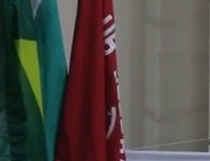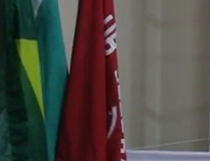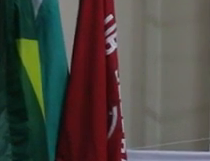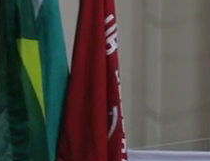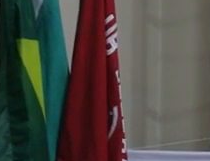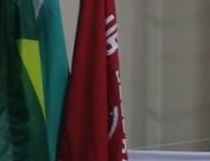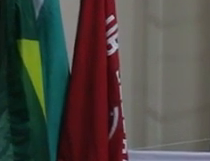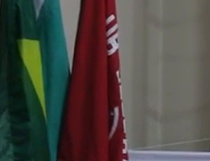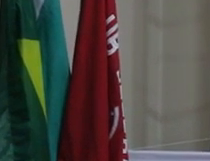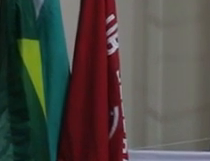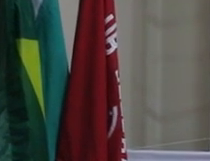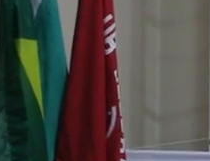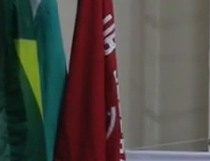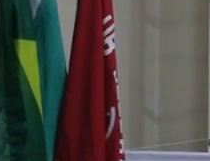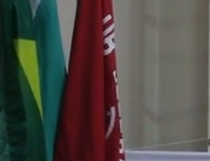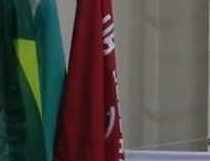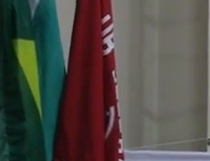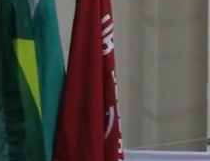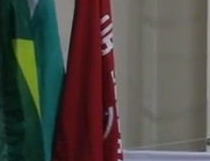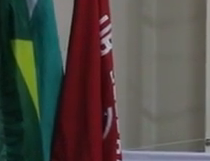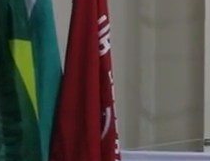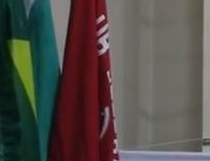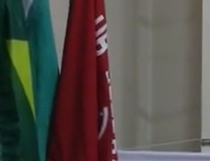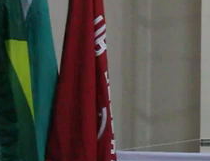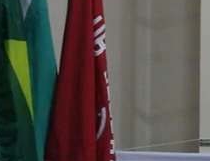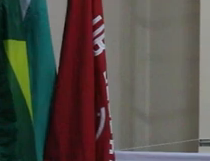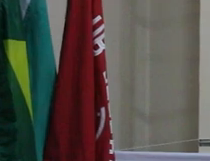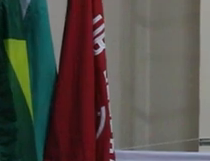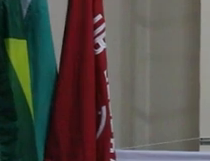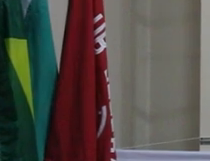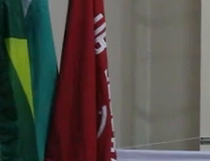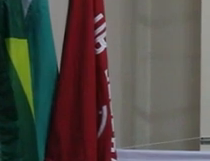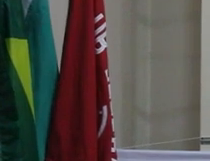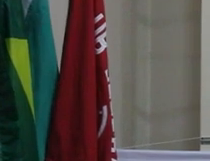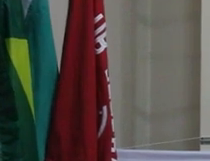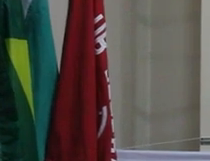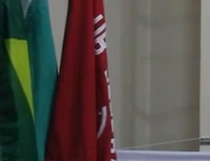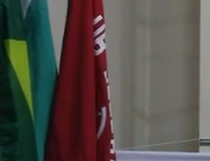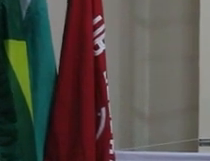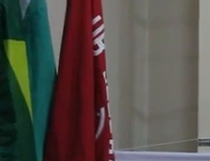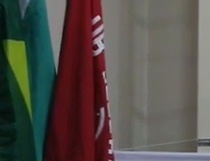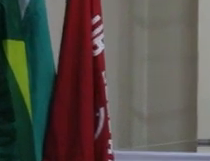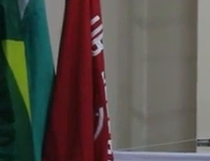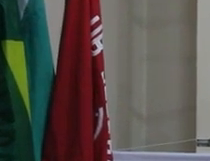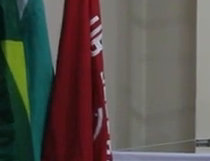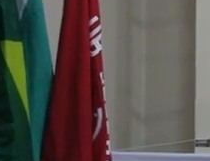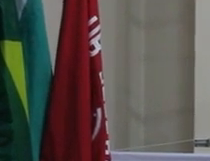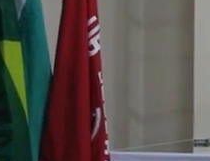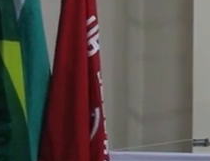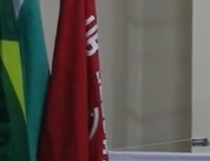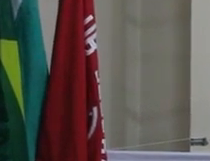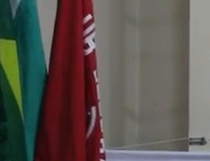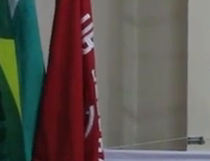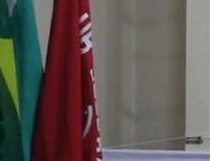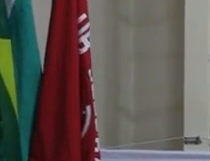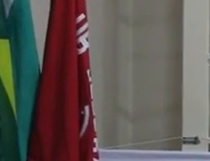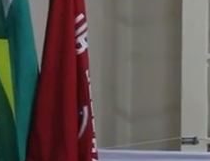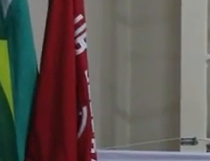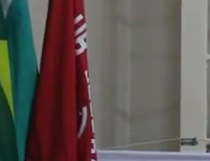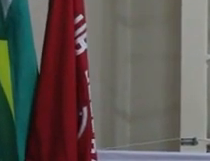Quando você falou do Pinheiro, né? Eu estava na cidade do Pinheiro, agora o prato típico que já foi escolhido, um projeto da